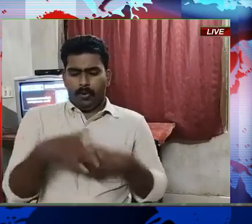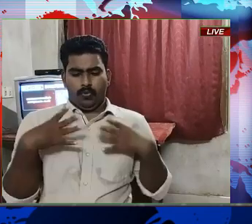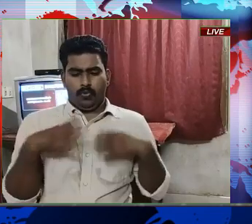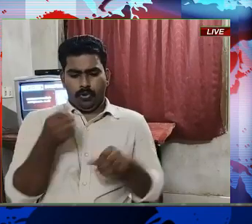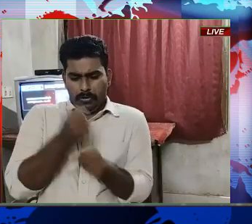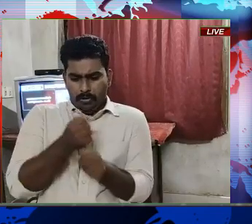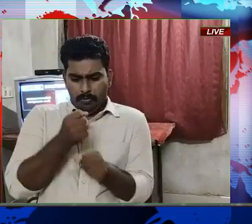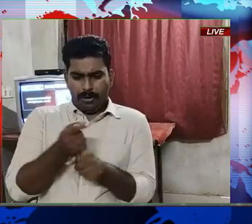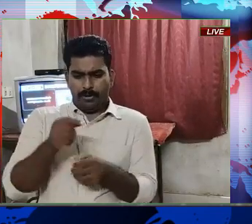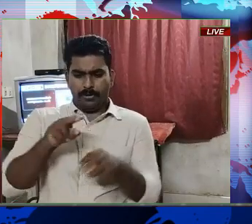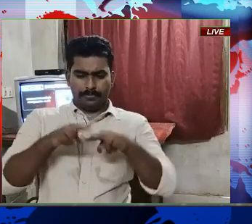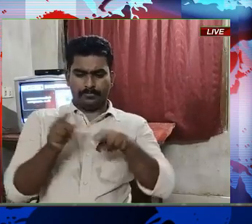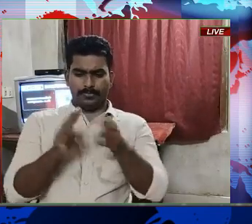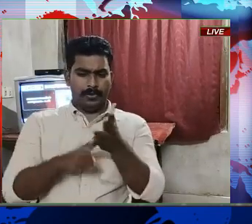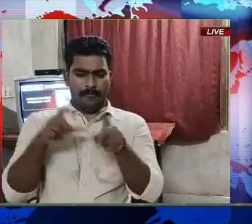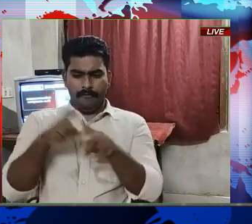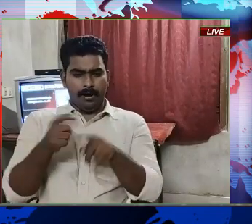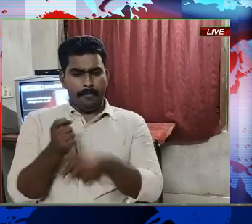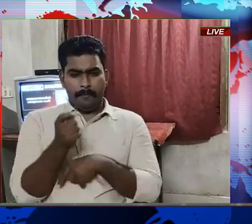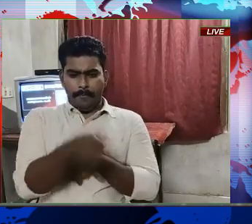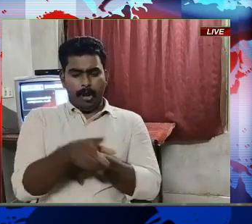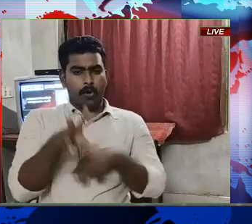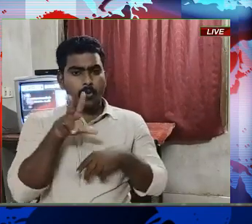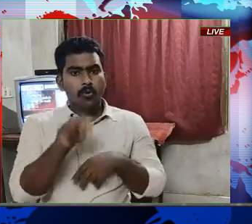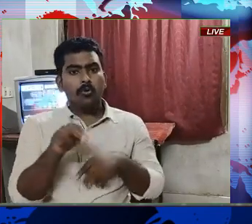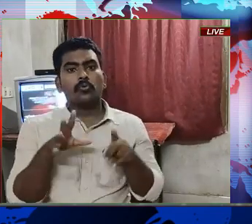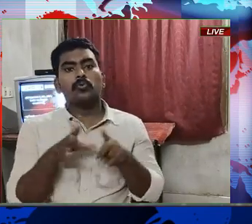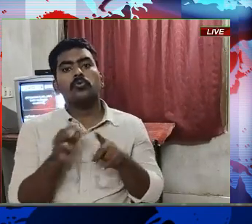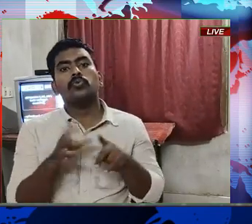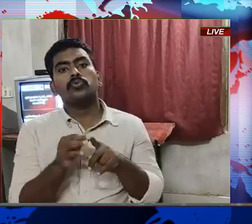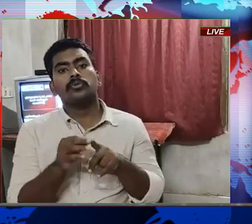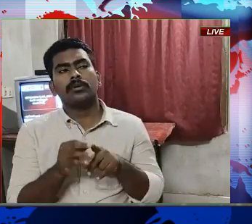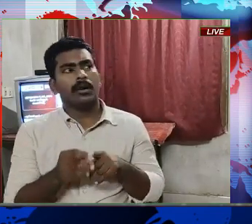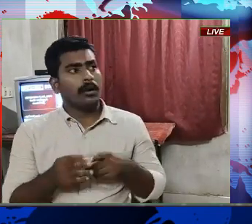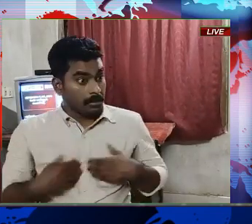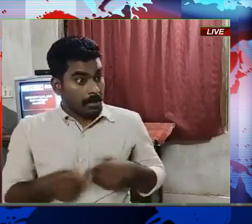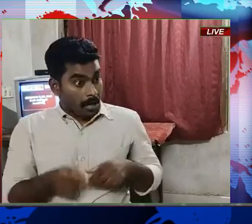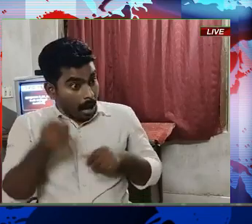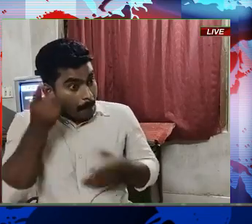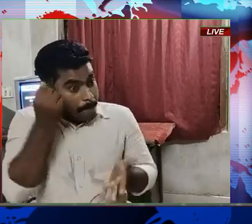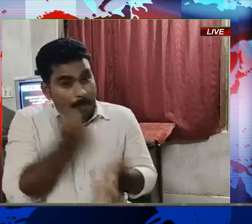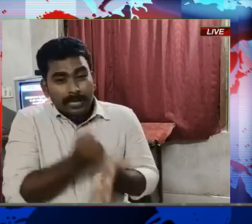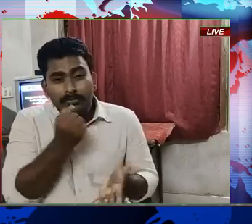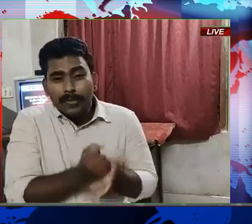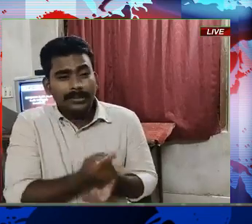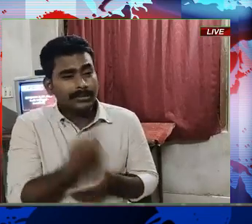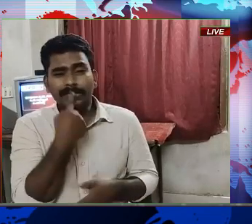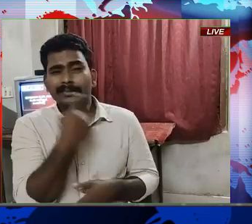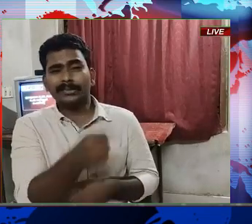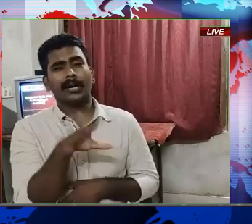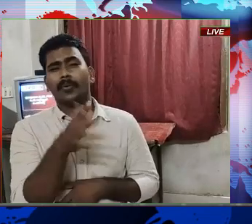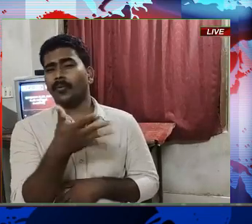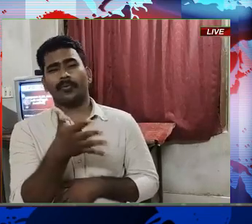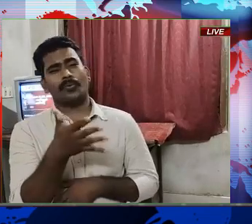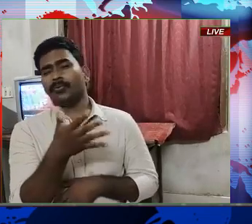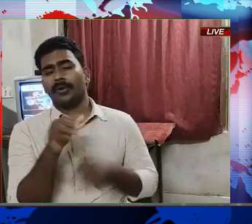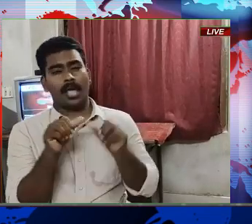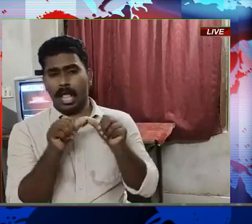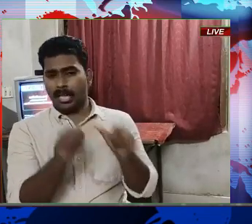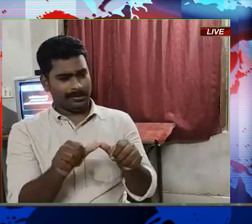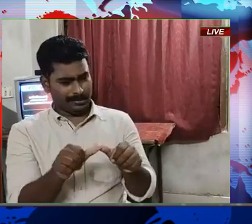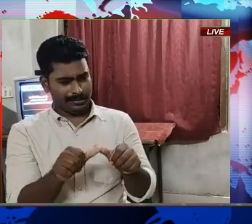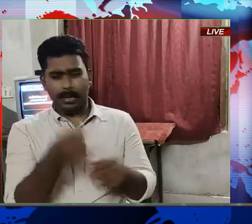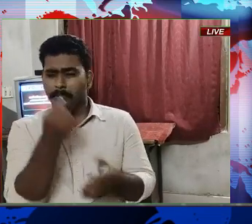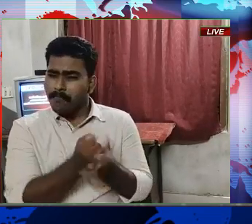തുടങ്ങി അതിലേക്ക് മാറ്റണമെന്ന് കമ്മീഷണർ രാവിലെ അങ്ങനെ ഇത് സാധാരണ നിലക്ക് പ്രത്യേക അക്കൗണ്ടായിട്ട് തന്നെയാണ് പോകുന്നത്.